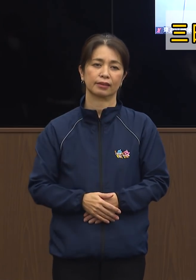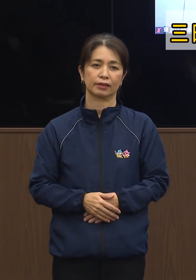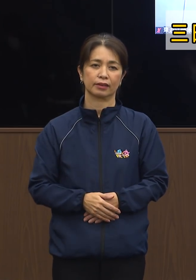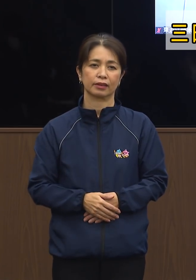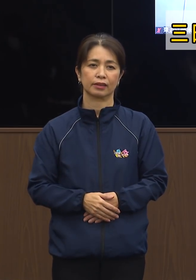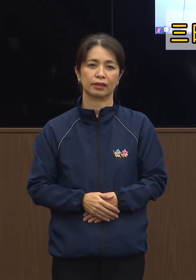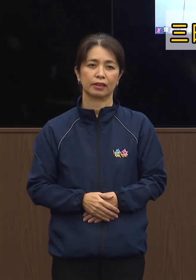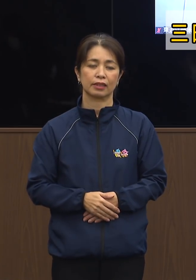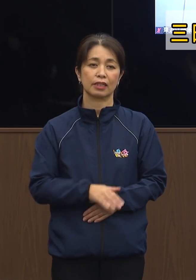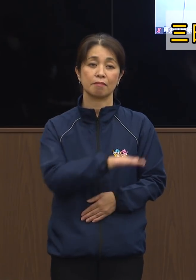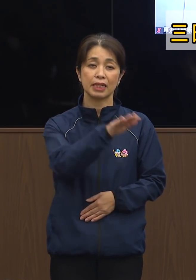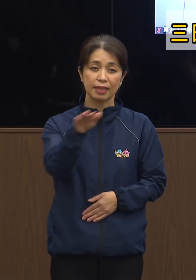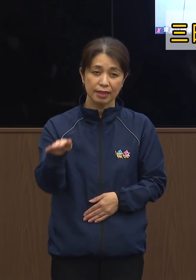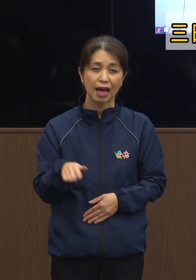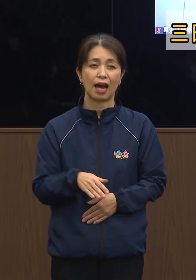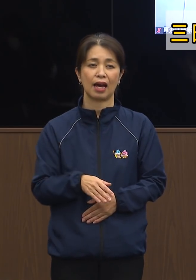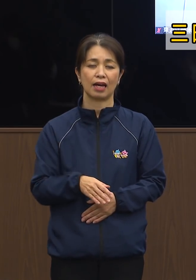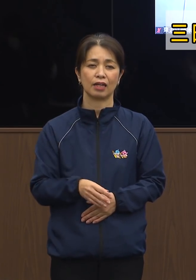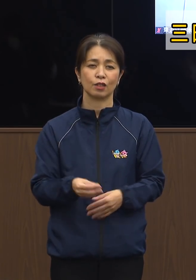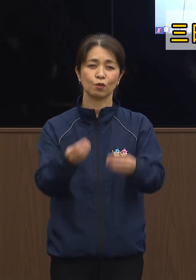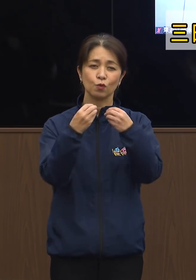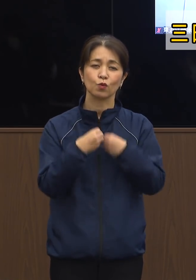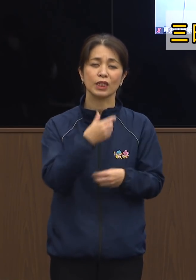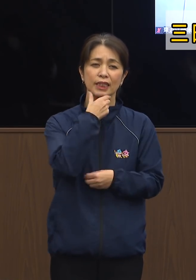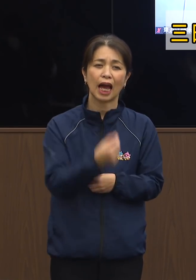みんなかかろうと思ってかかる人は誰もいない、